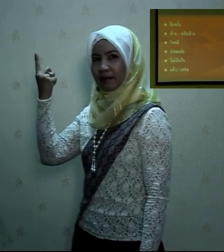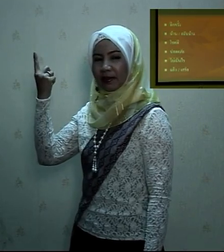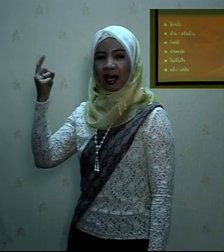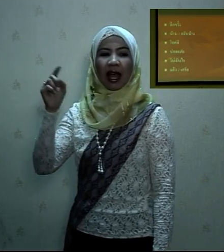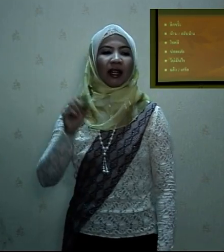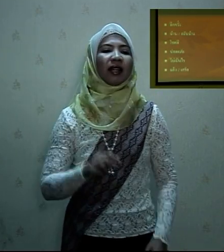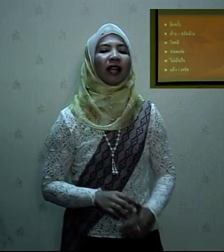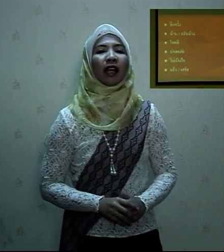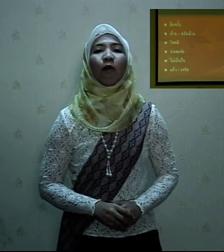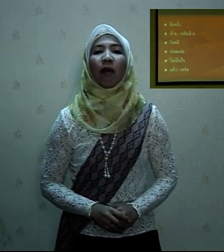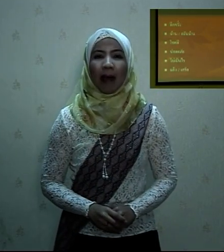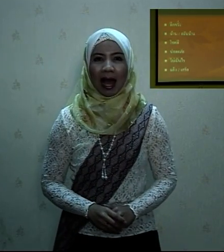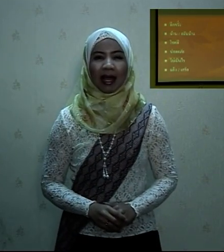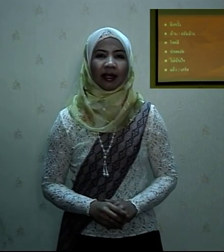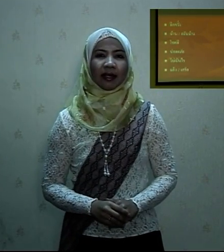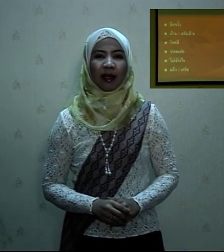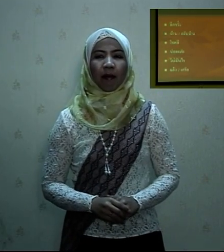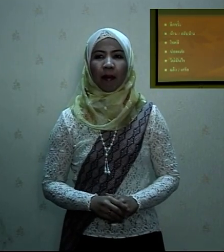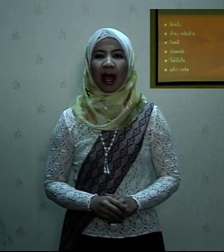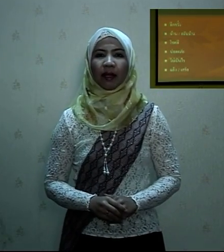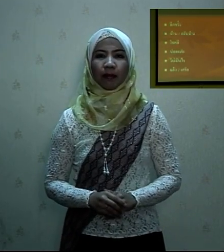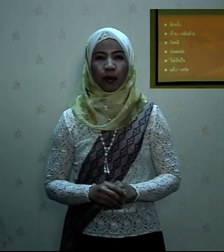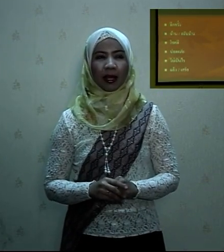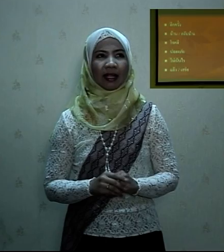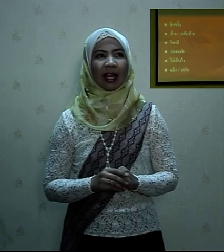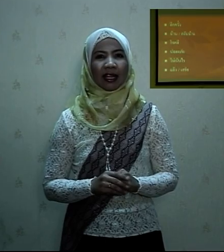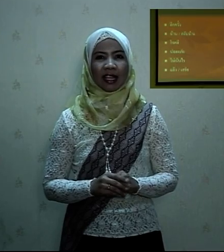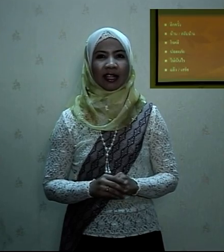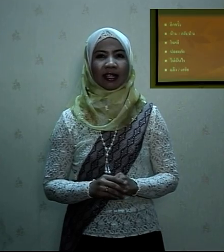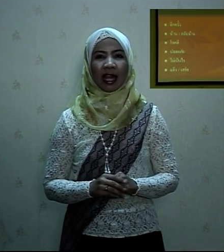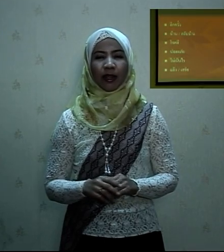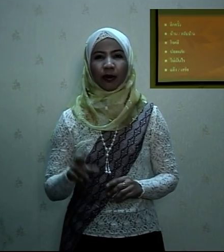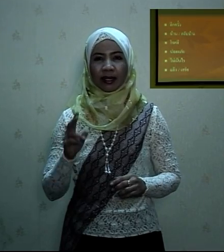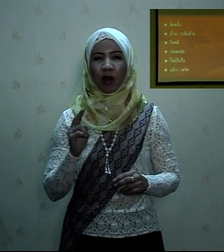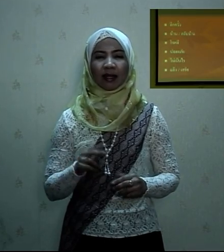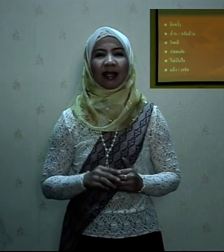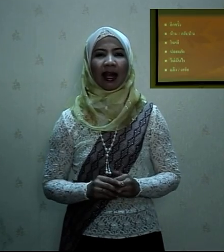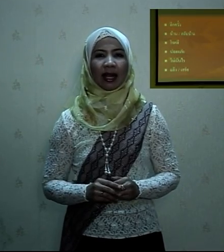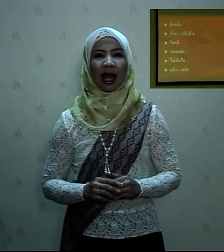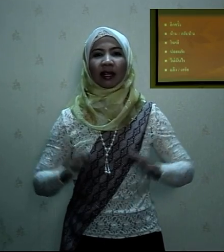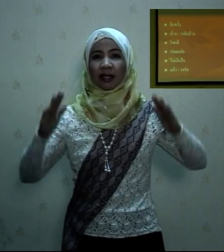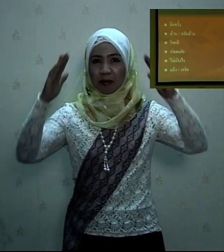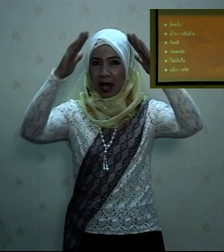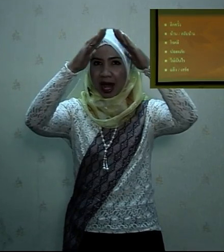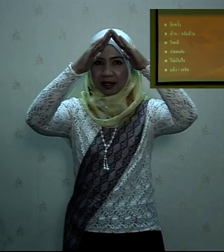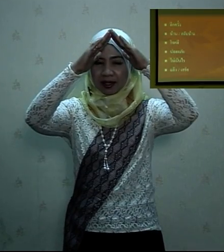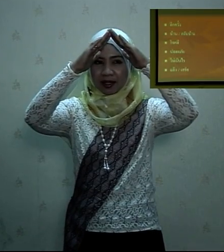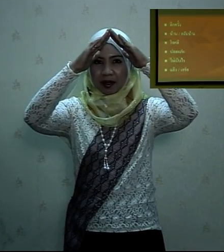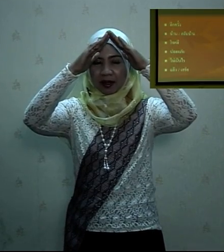นะคะคำว่าบ้านผู้พิการทางการได้ยินจะใช้อยู่ใน2ลักษณะนะคะก็คือบ้าน